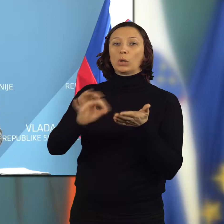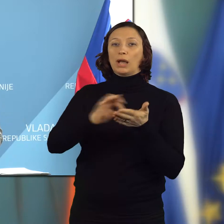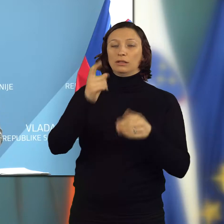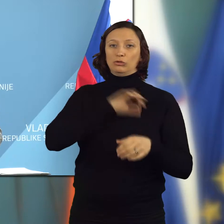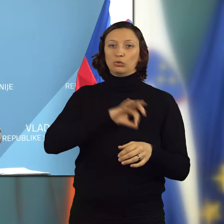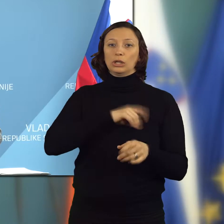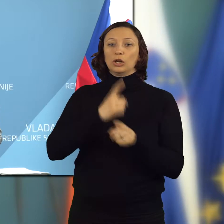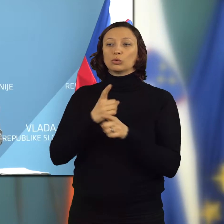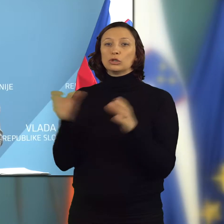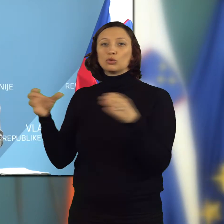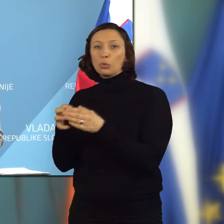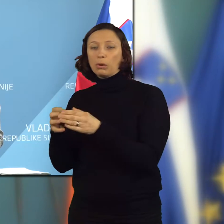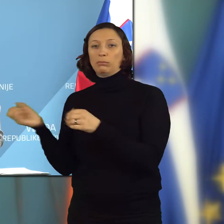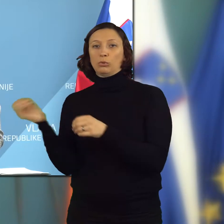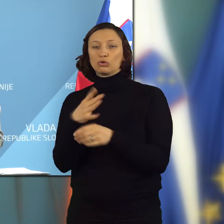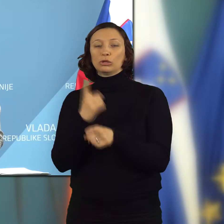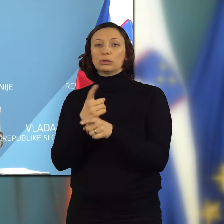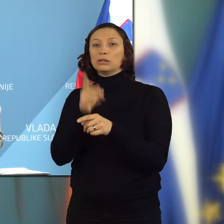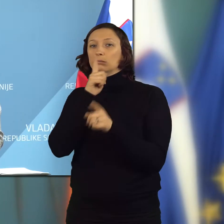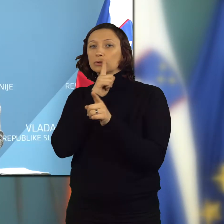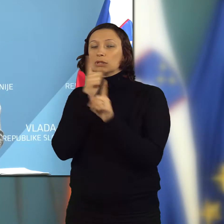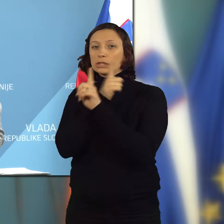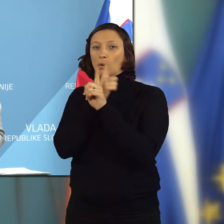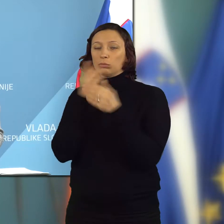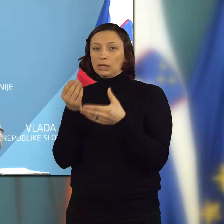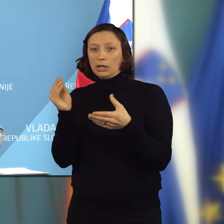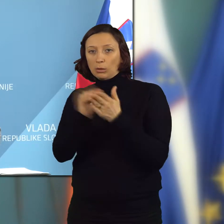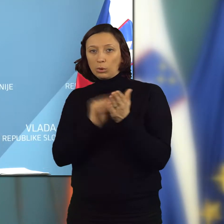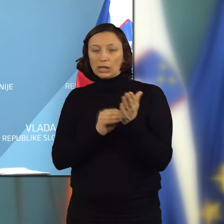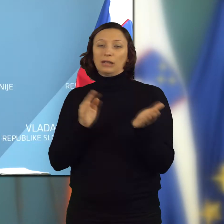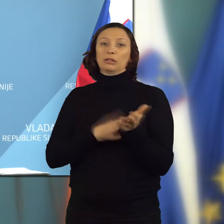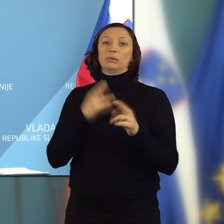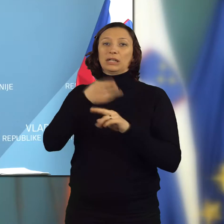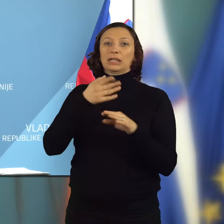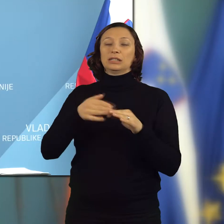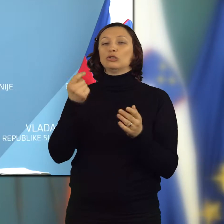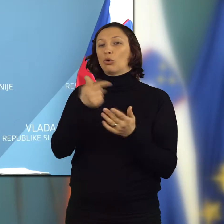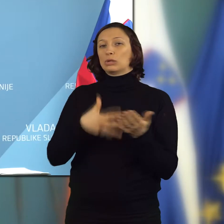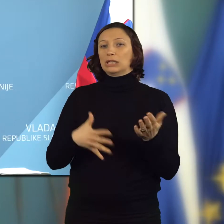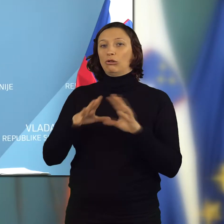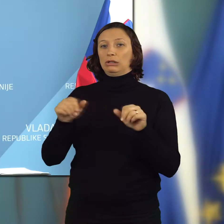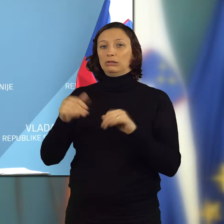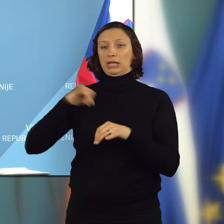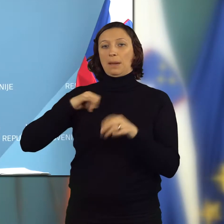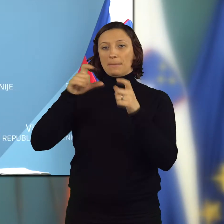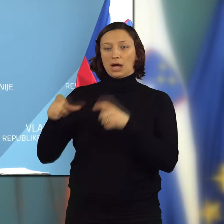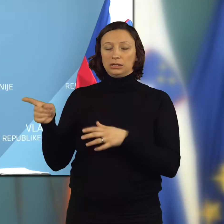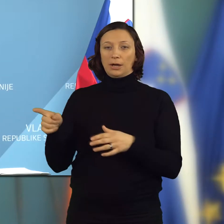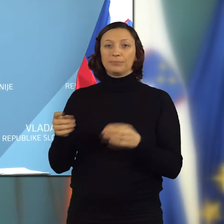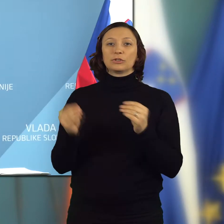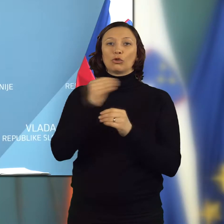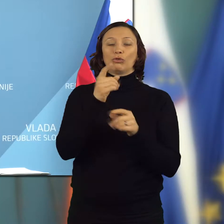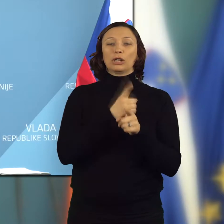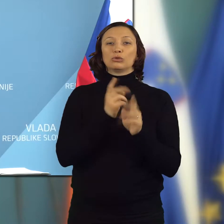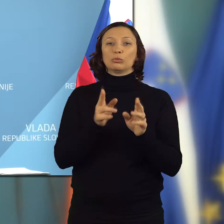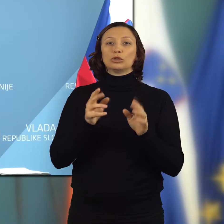naznanilom posredujejo tudi tajne oziroma zaupne podatke, na primer kreditno oceno, ki jo je izdela banka. Novela